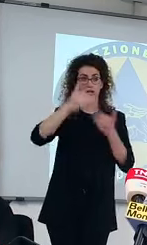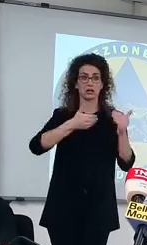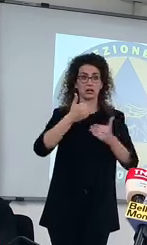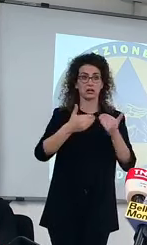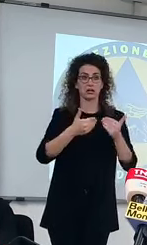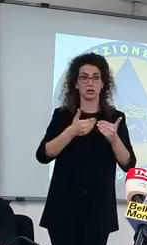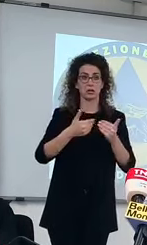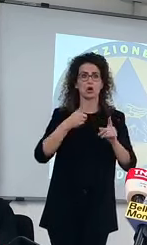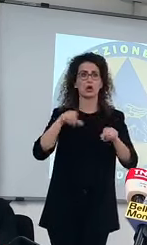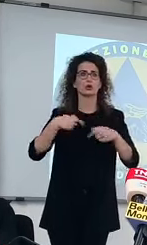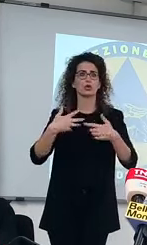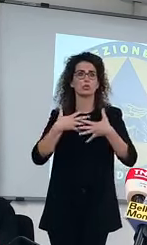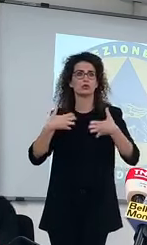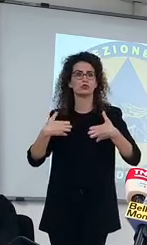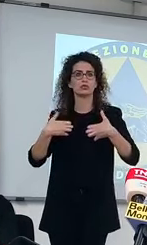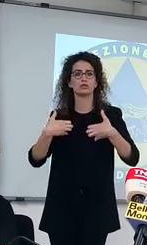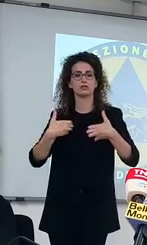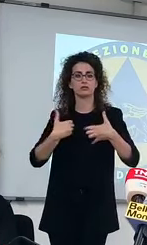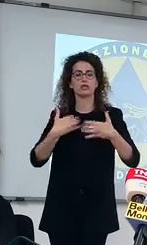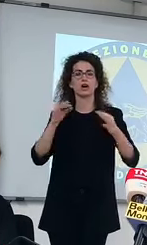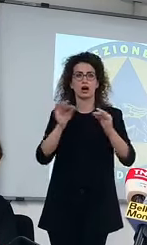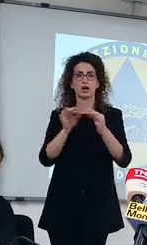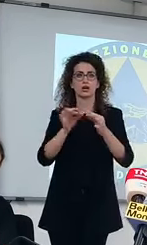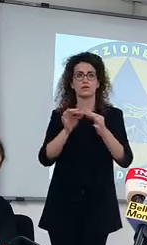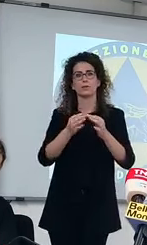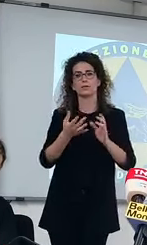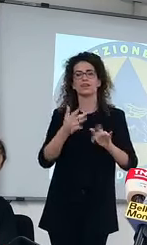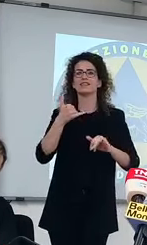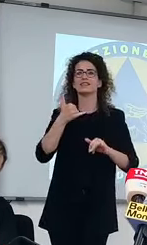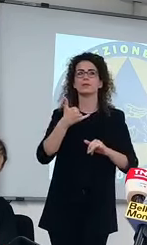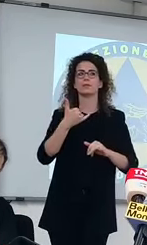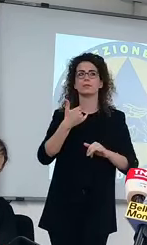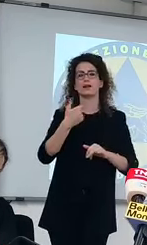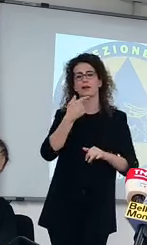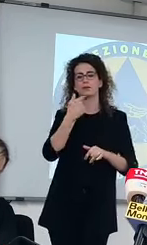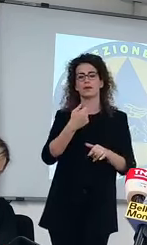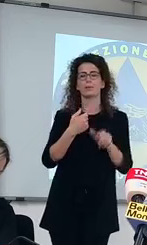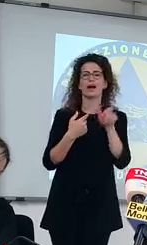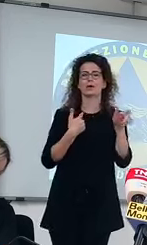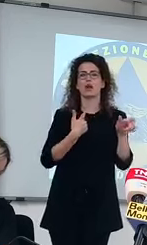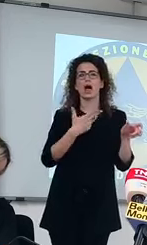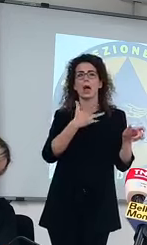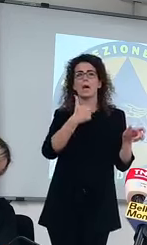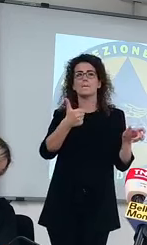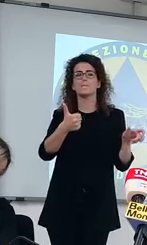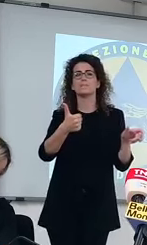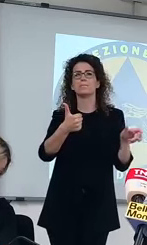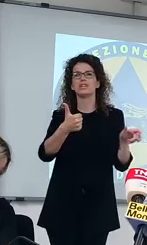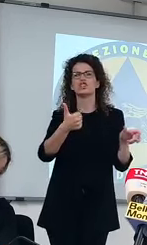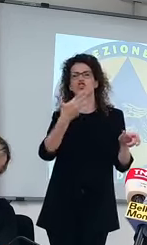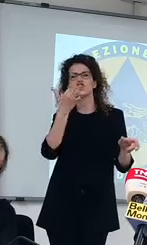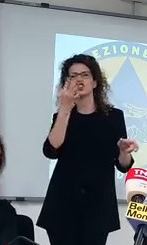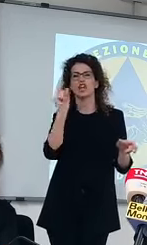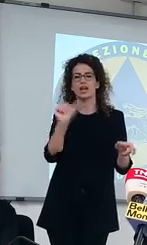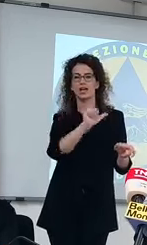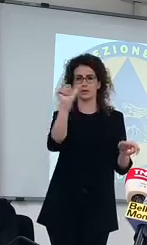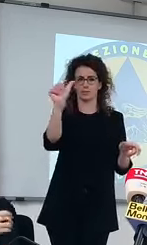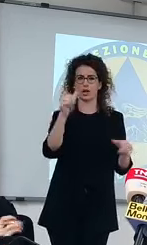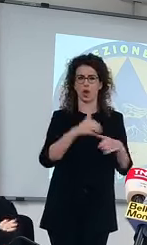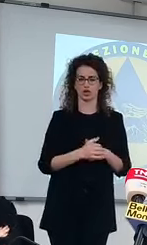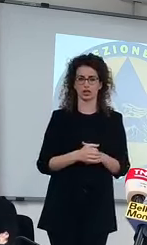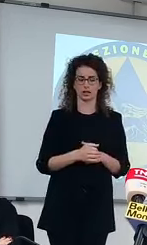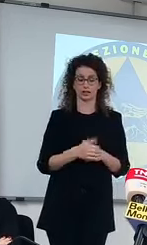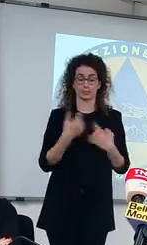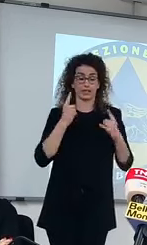vista scientifico, è sempre stato il nostro pesce pilota, questo era il termine che volevo utilizzare. Allora, se la Germania fa questa